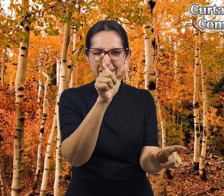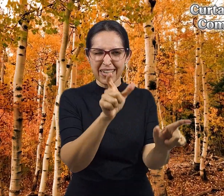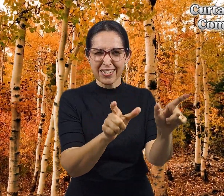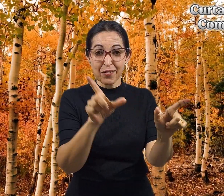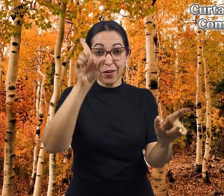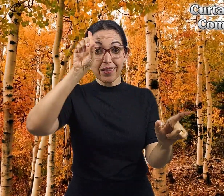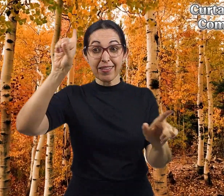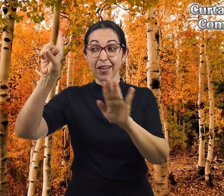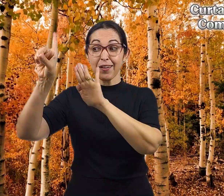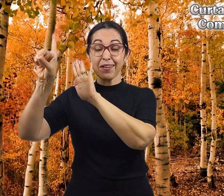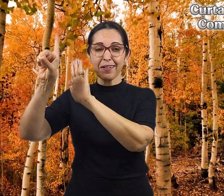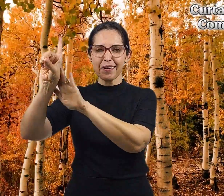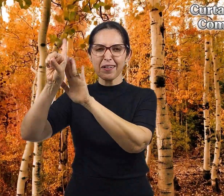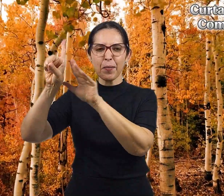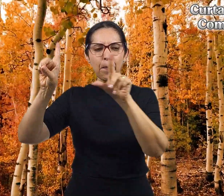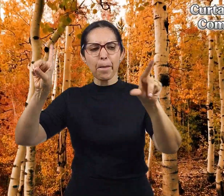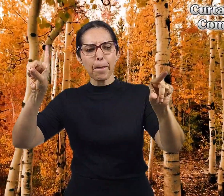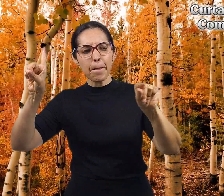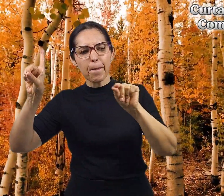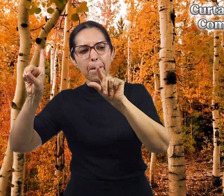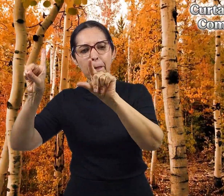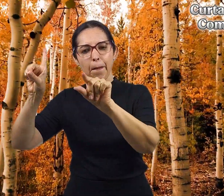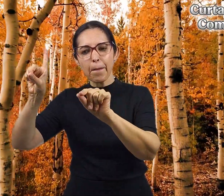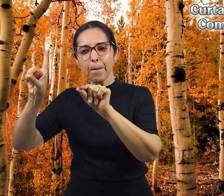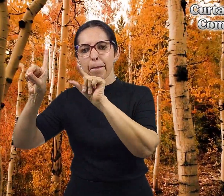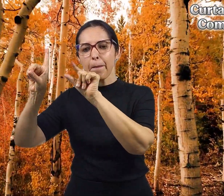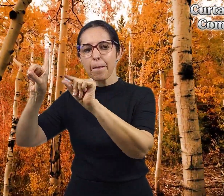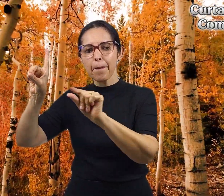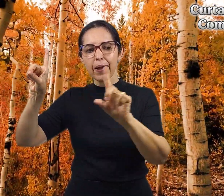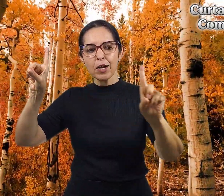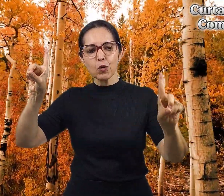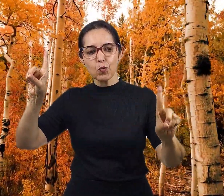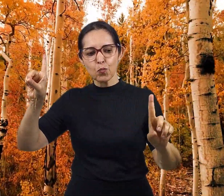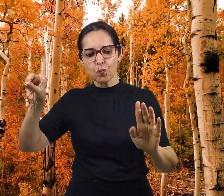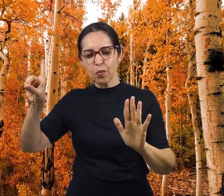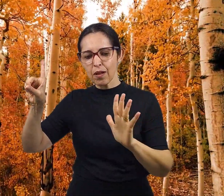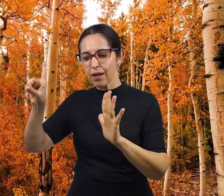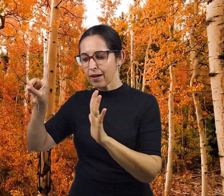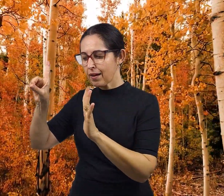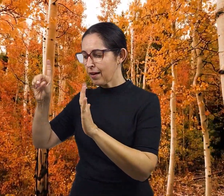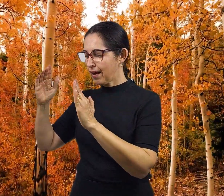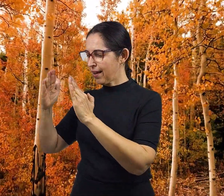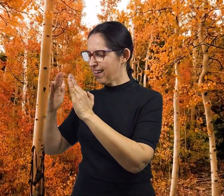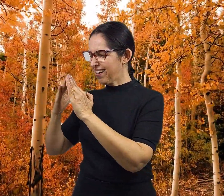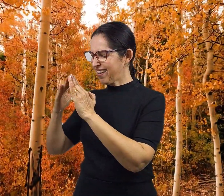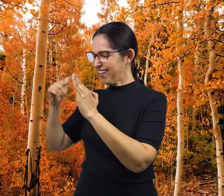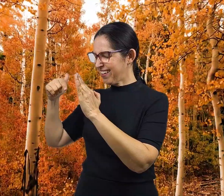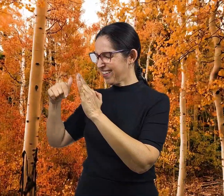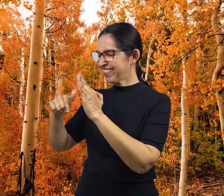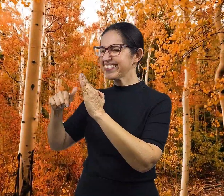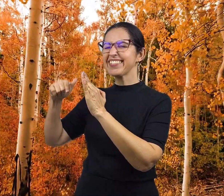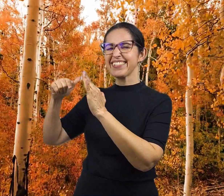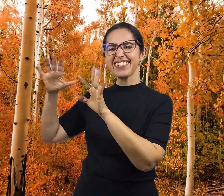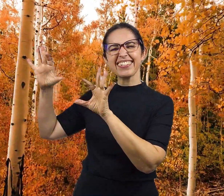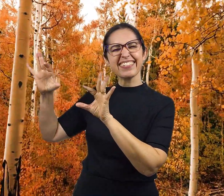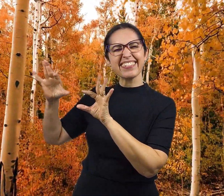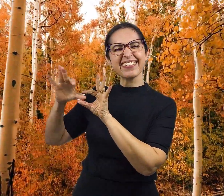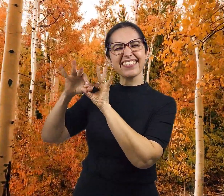quem Tu escolhes e fazes chegar a Ti, para que habite em Teus átrios. Nós seremos satisfeitos